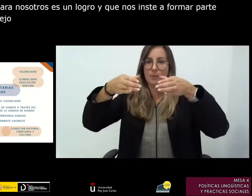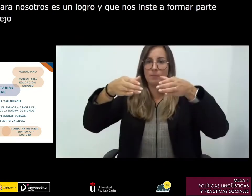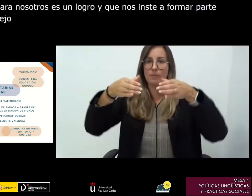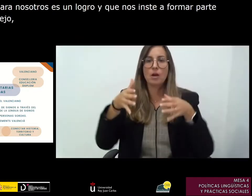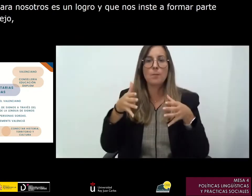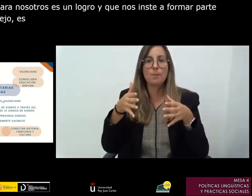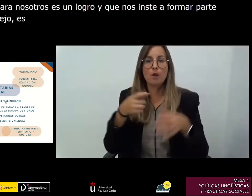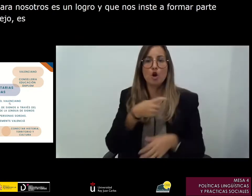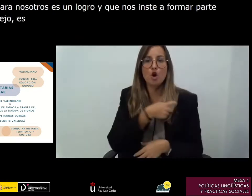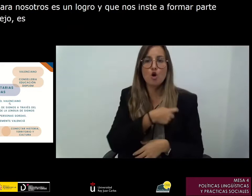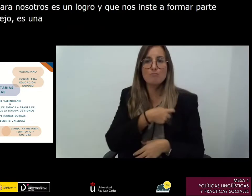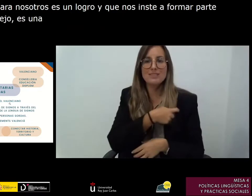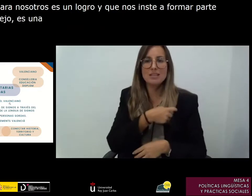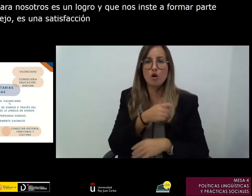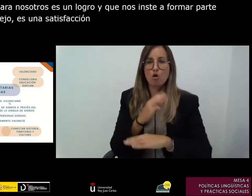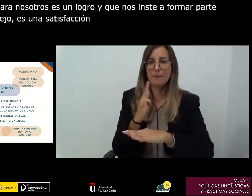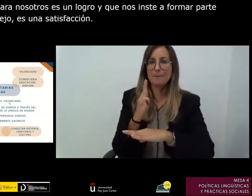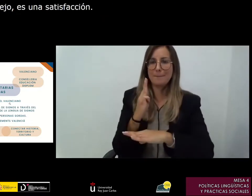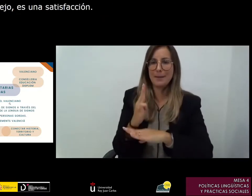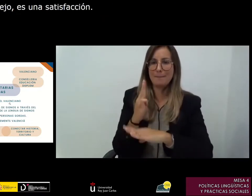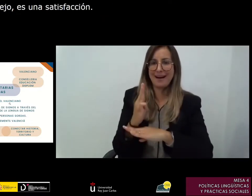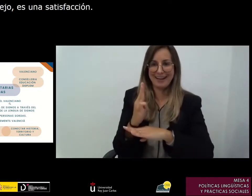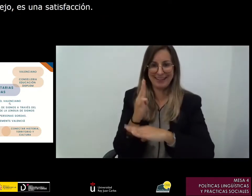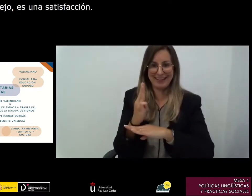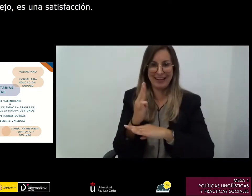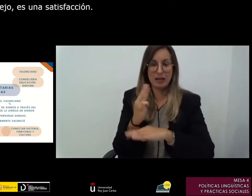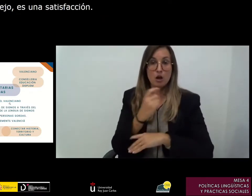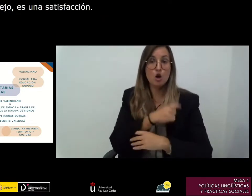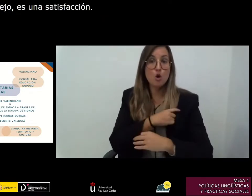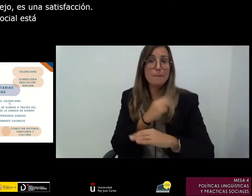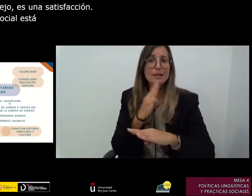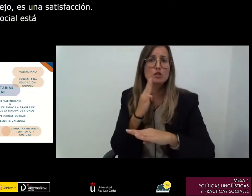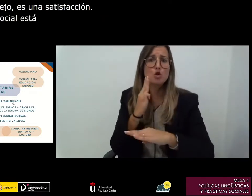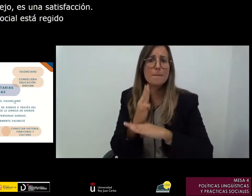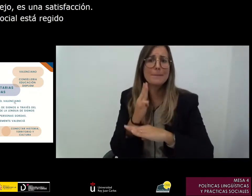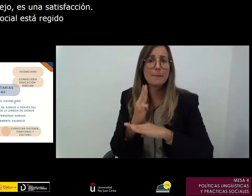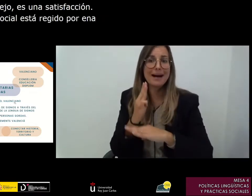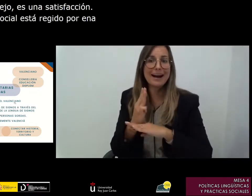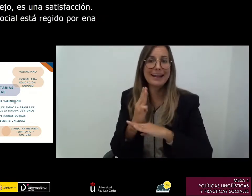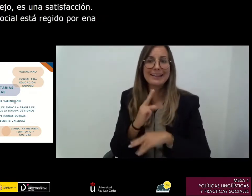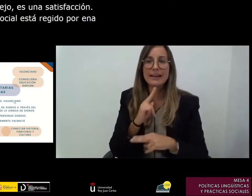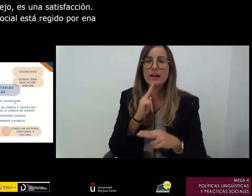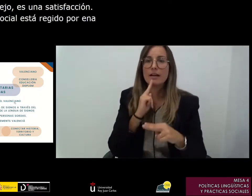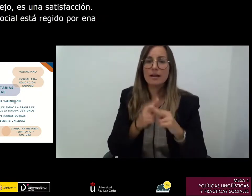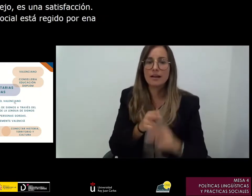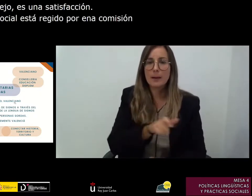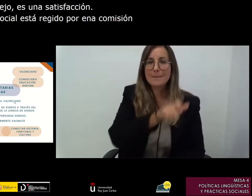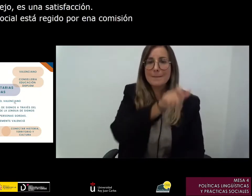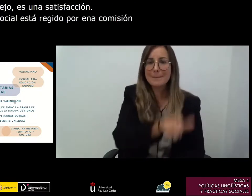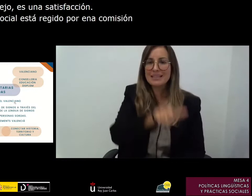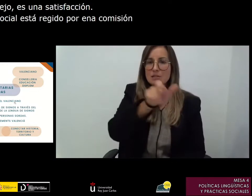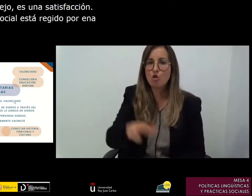El Consell Social está regido por una comisión permanente